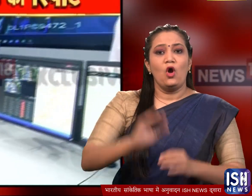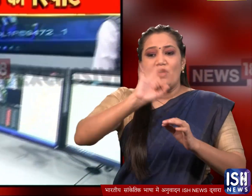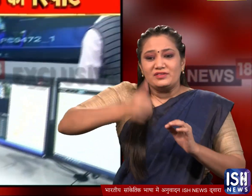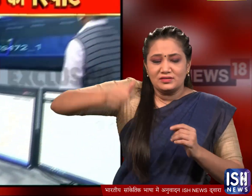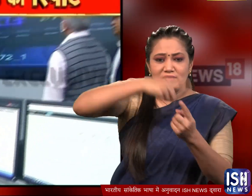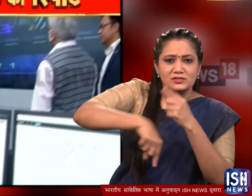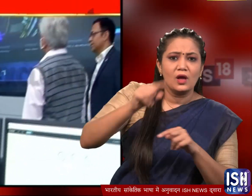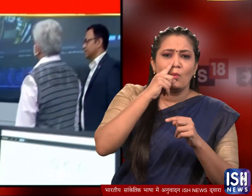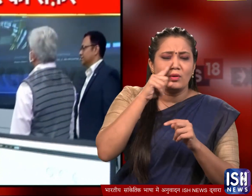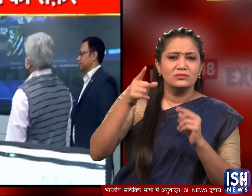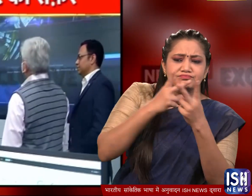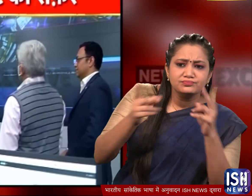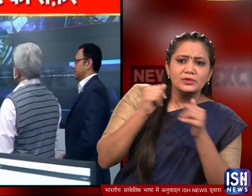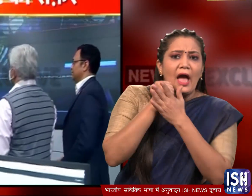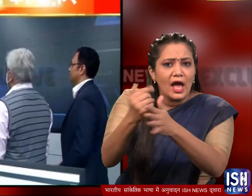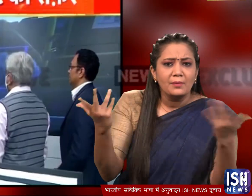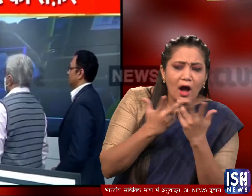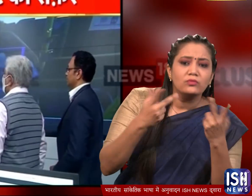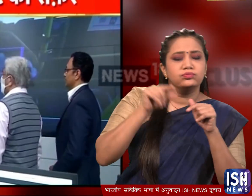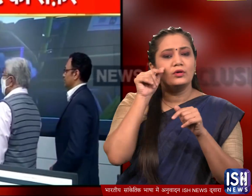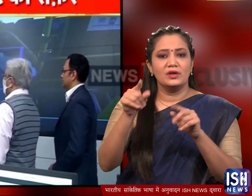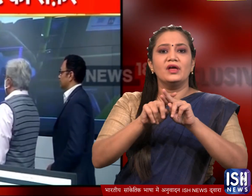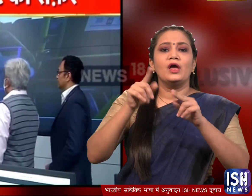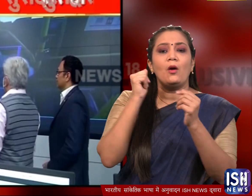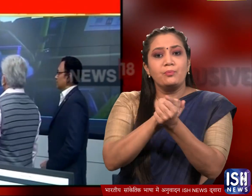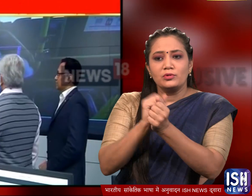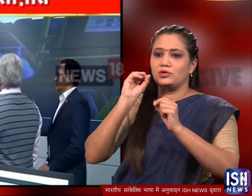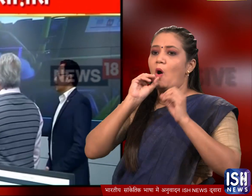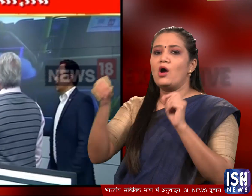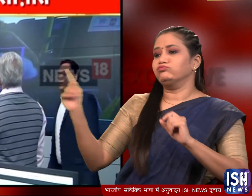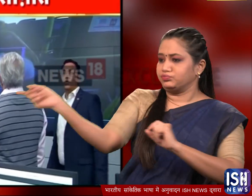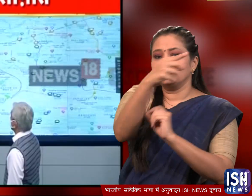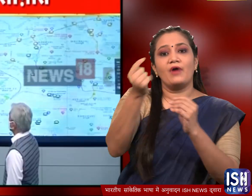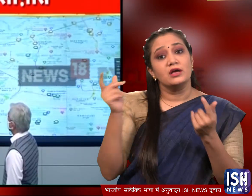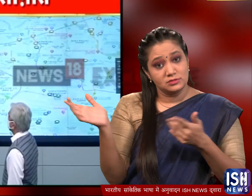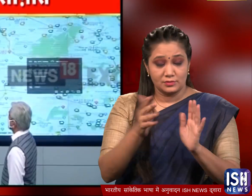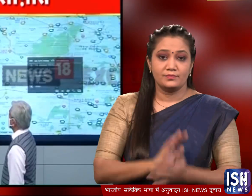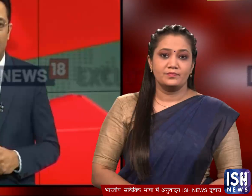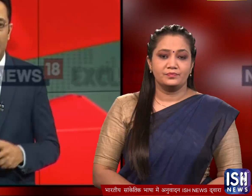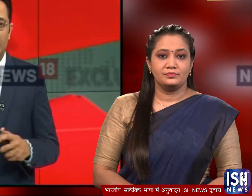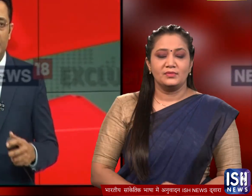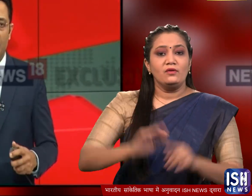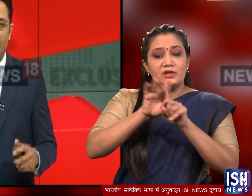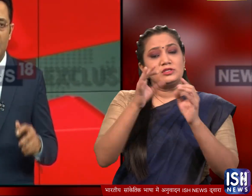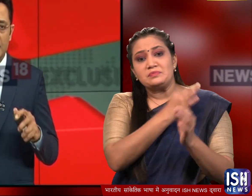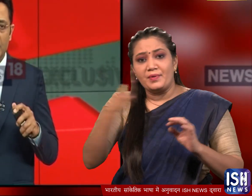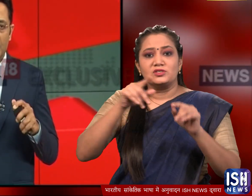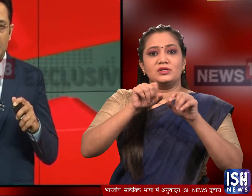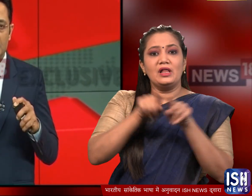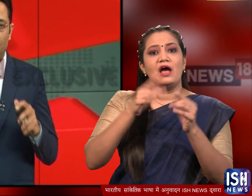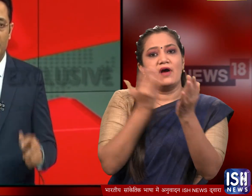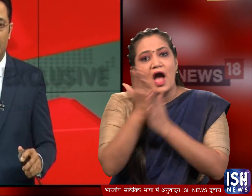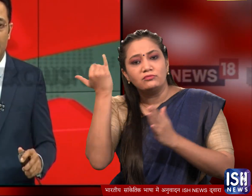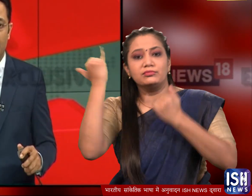बैठे कर्मचारी उस महिला से संपर्क कर उसकी मदद कर सकेंगे। साथ ही जरूरत पड़ने पर पुलिस को भी वहां भेज सकेंगे। इसके लिए वहां एक खास तरह